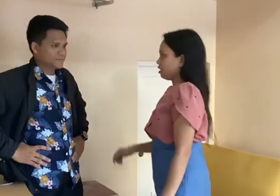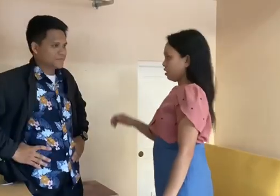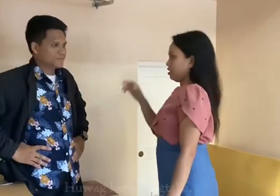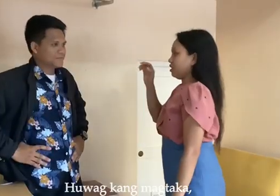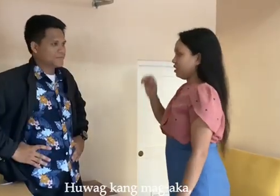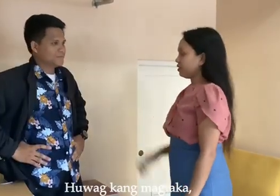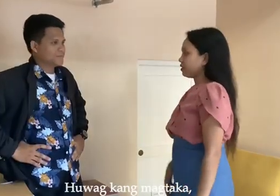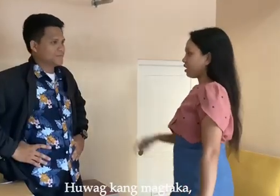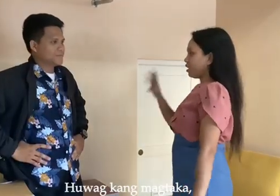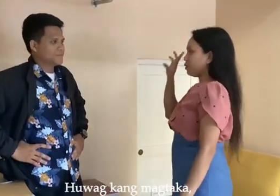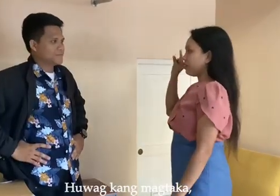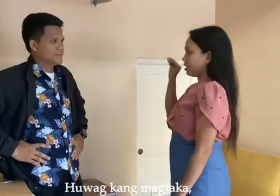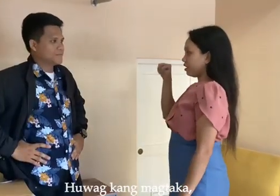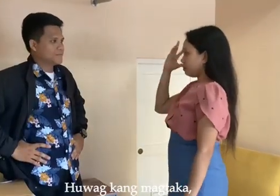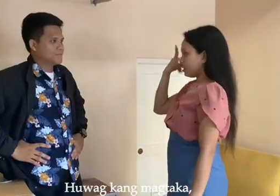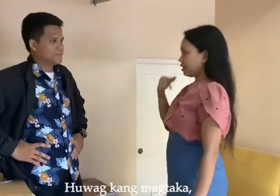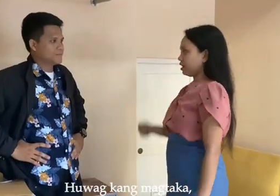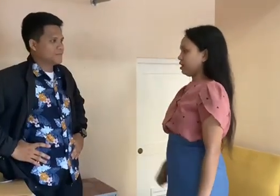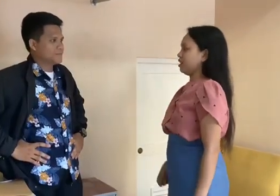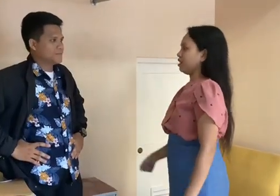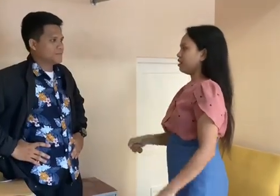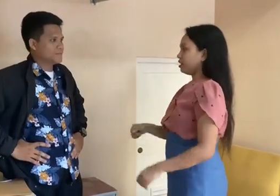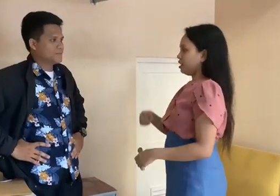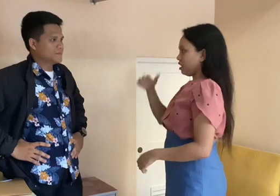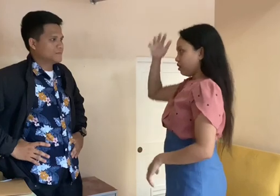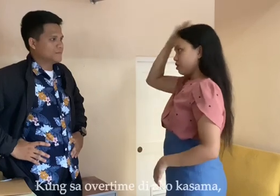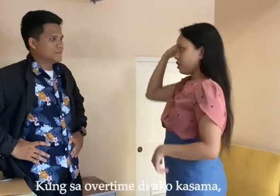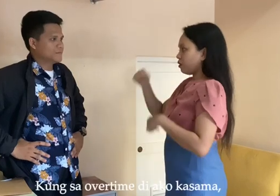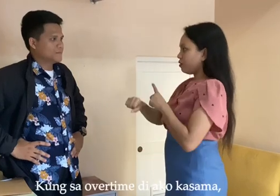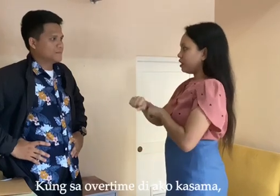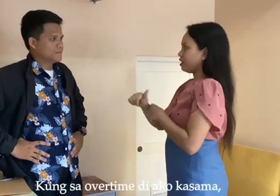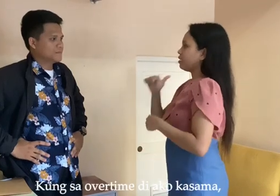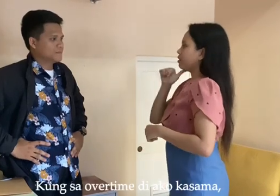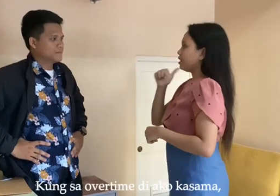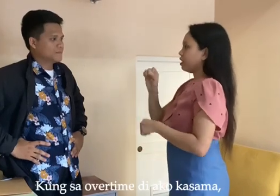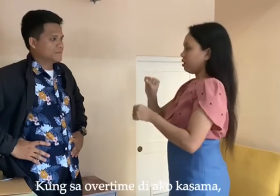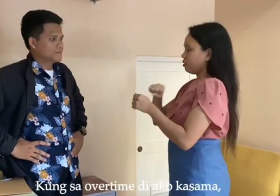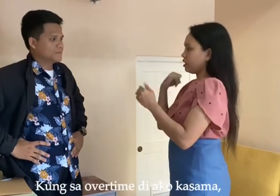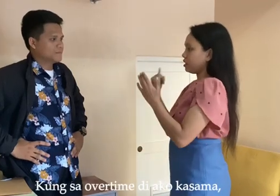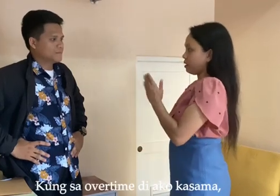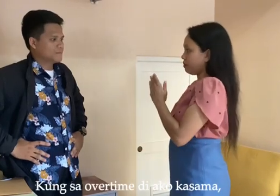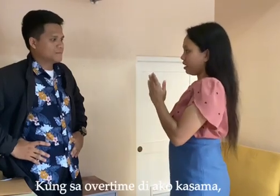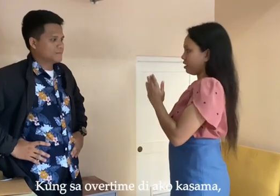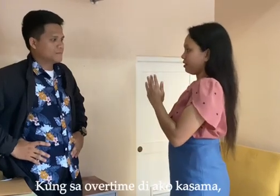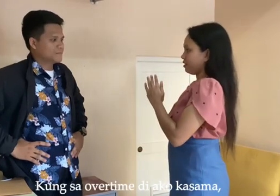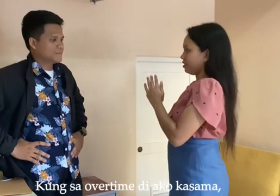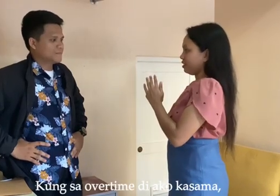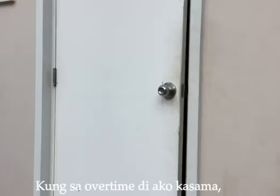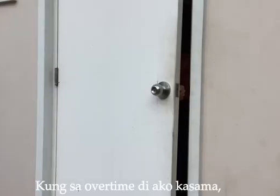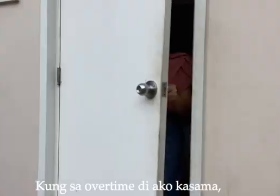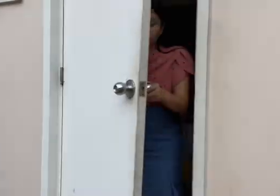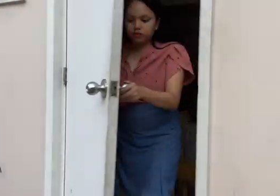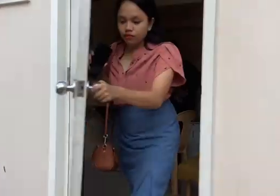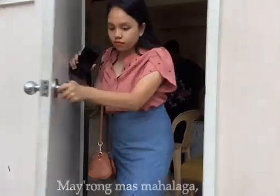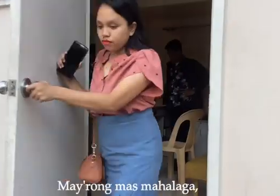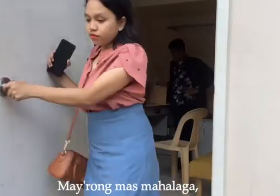Huwag kang magtaka kung sa overtime di ako kasama. Merong